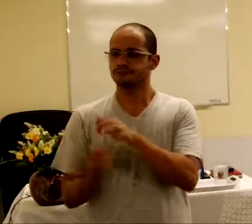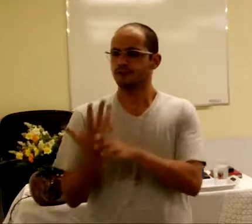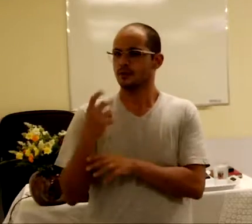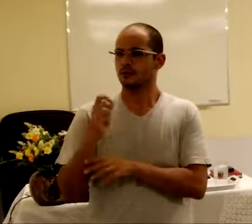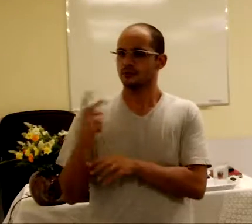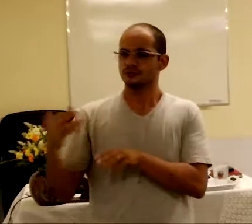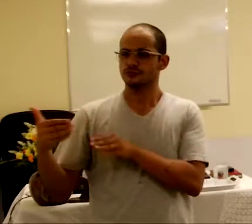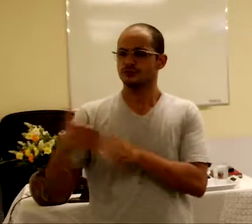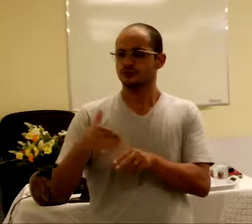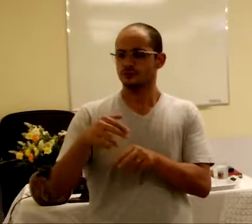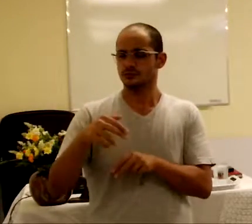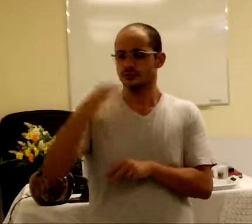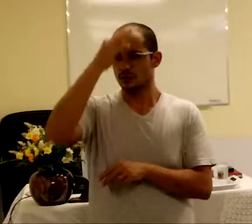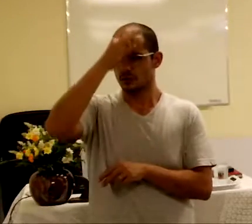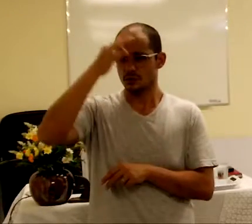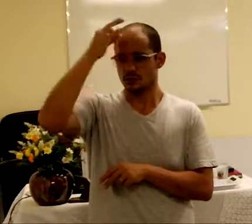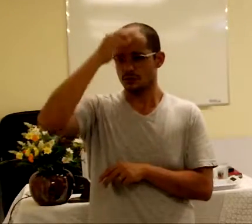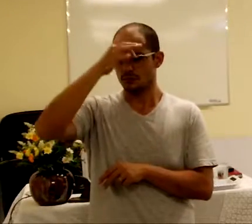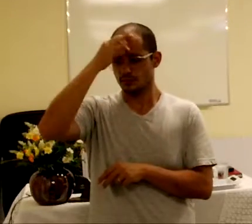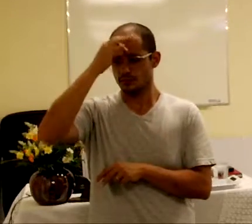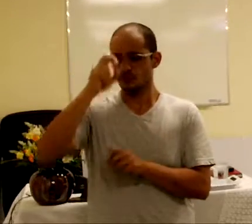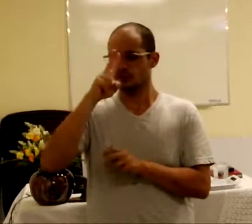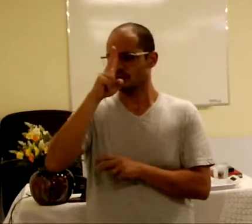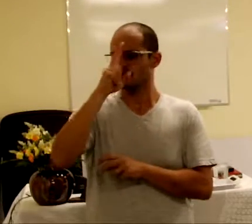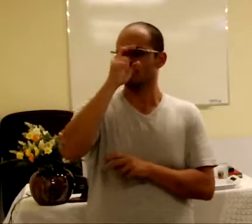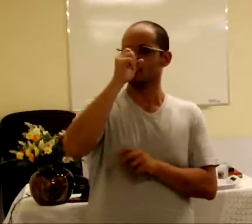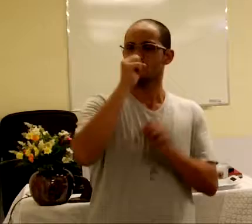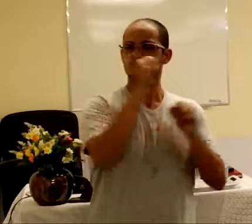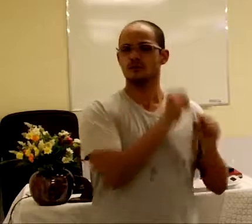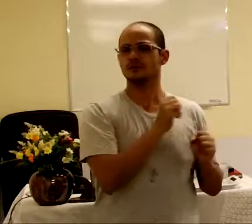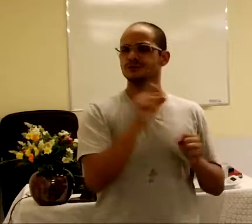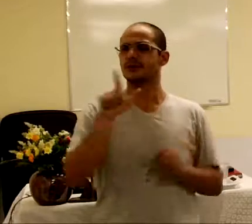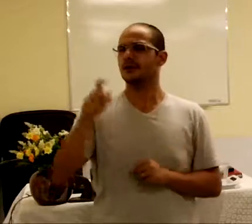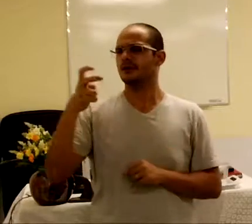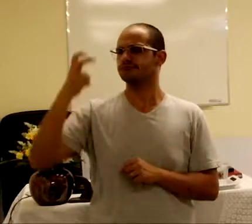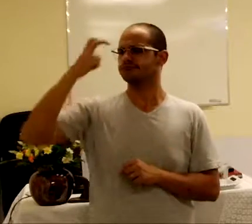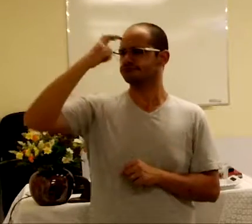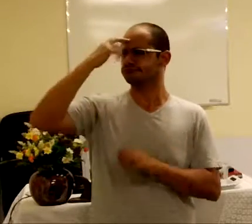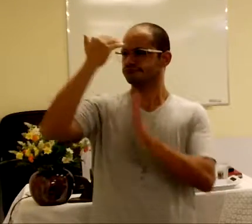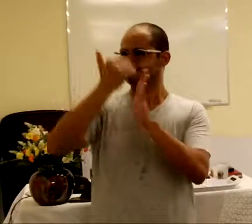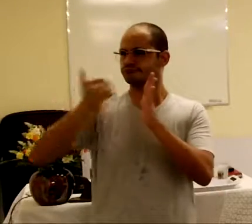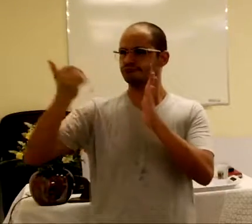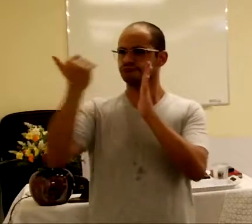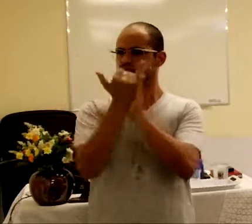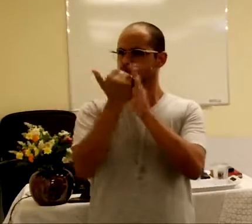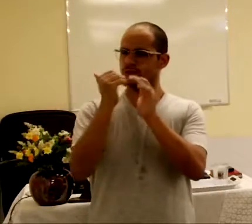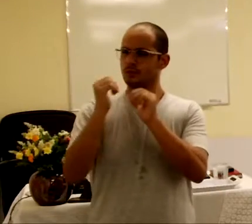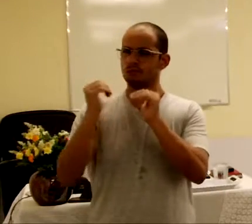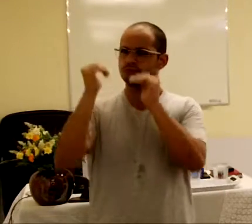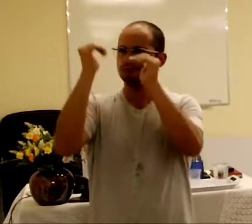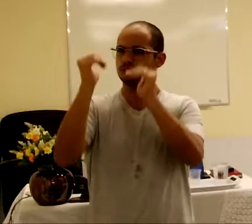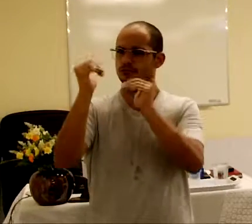São pessoas extremamente intelectualizadas, extremamente adeptas da ciência, da racionalidade, que tudo há uma